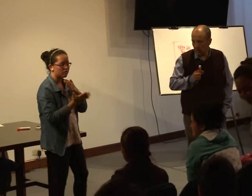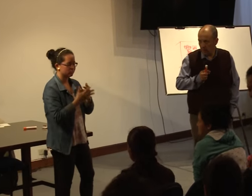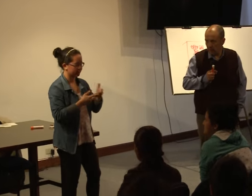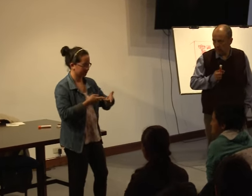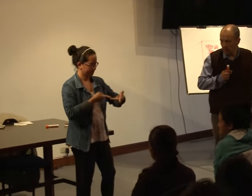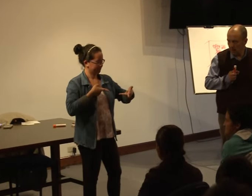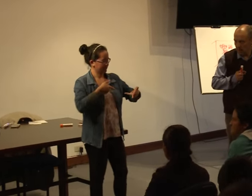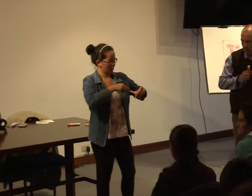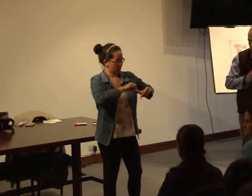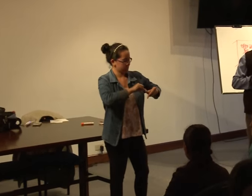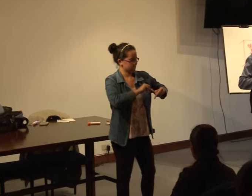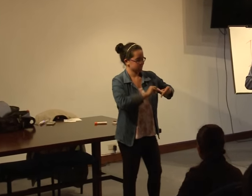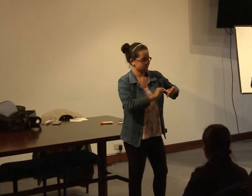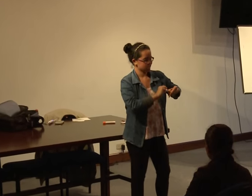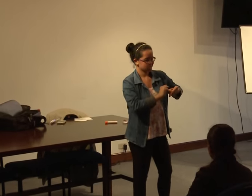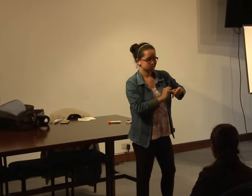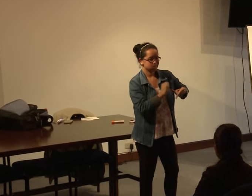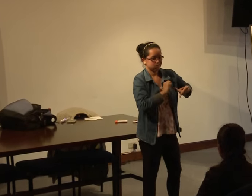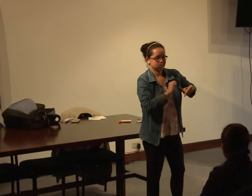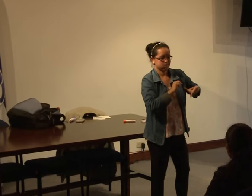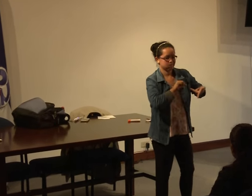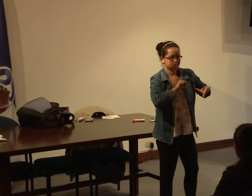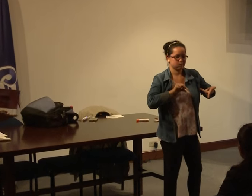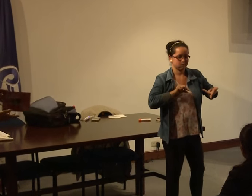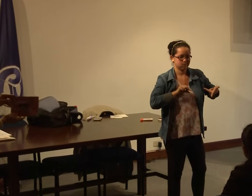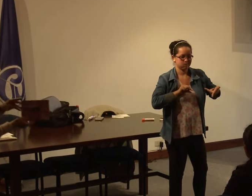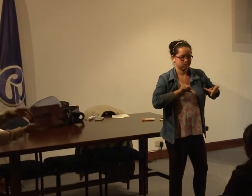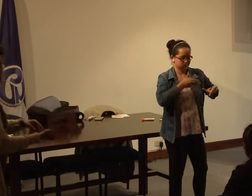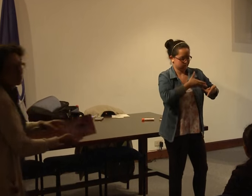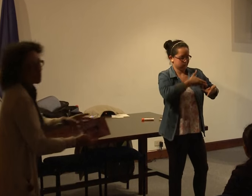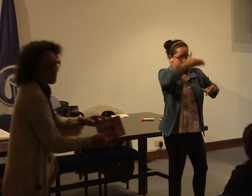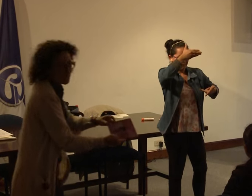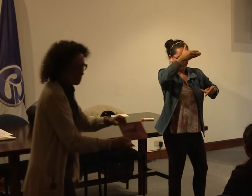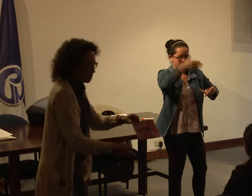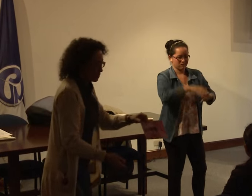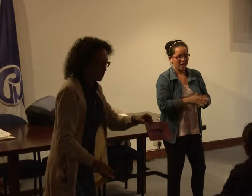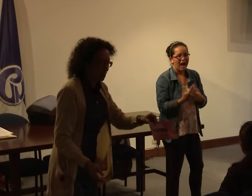¿Un esquinero ahí? No sé. Sí.